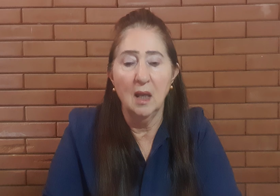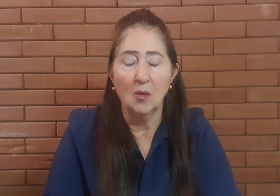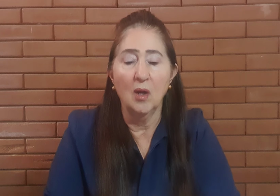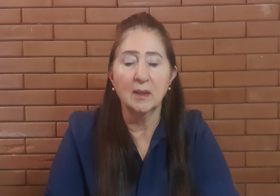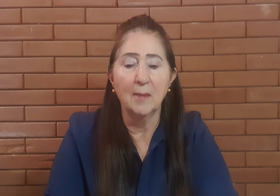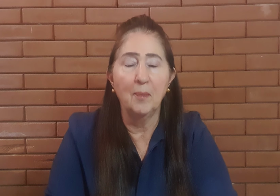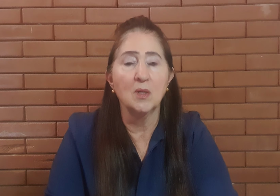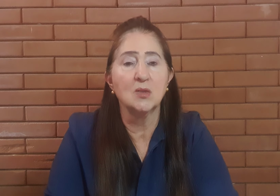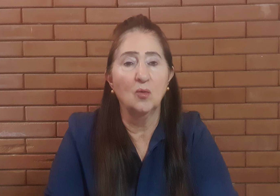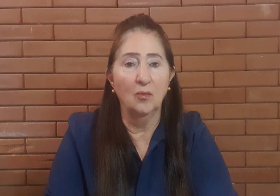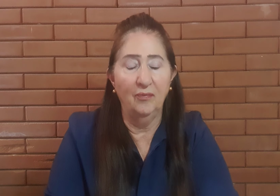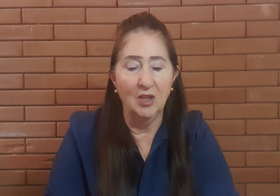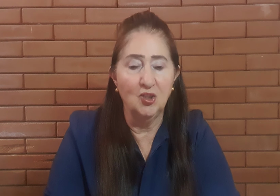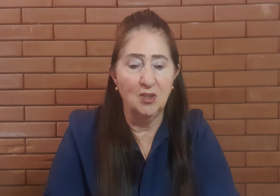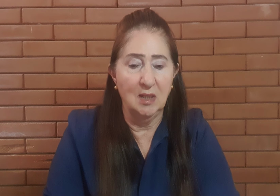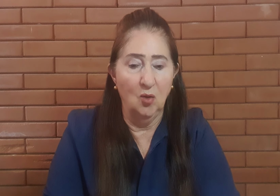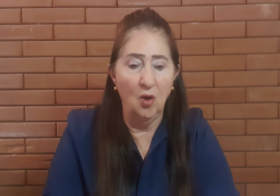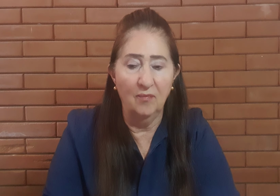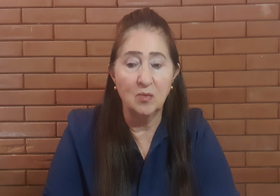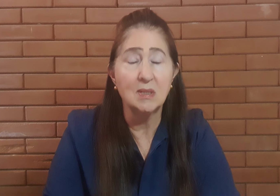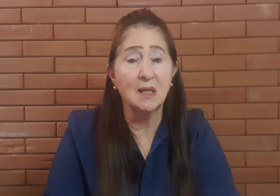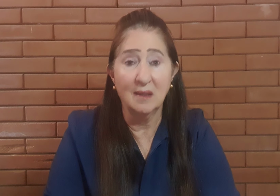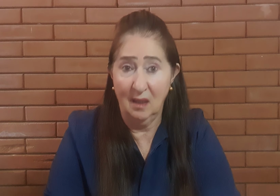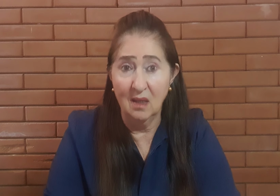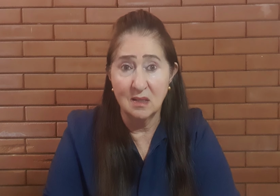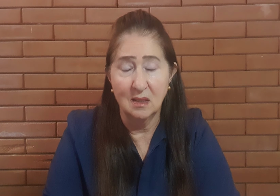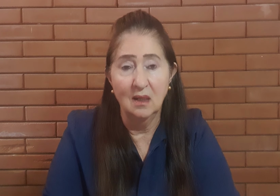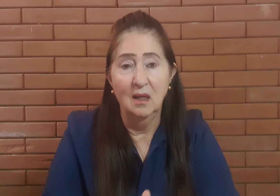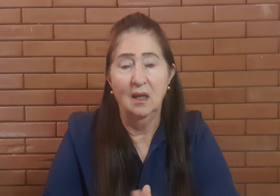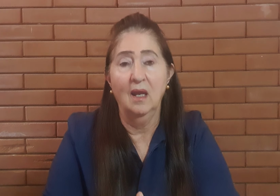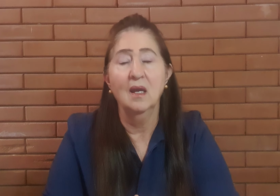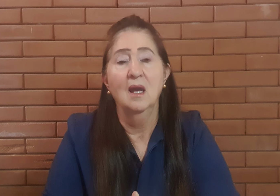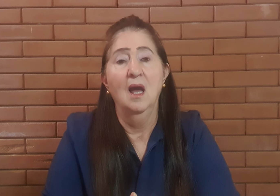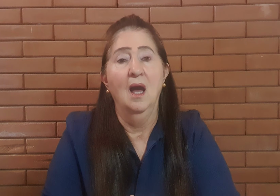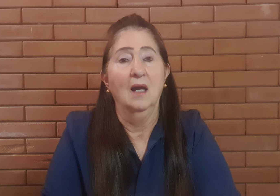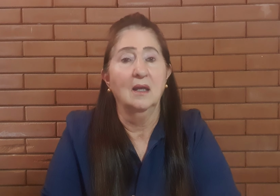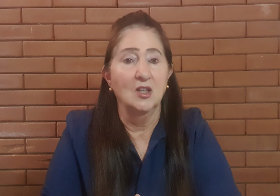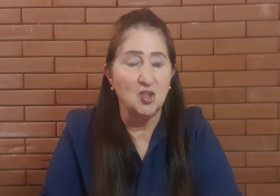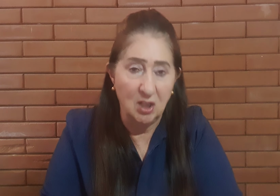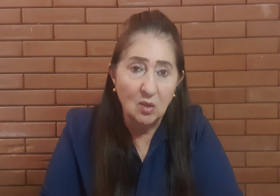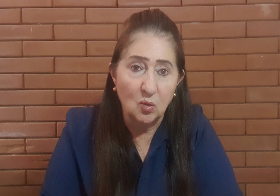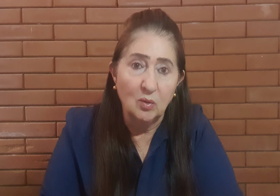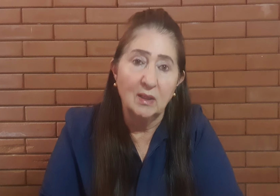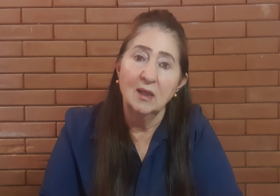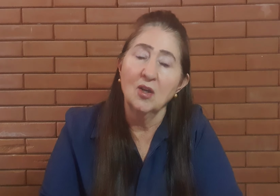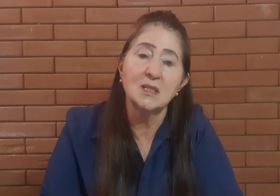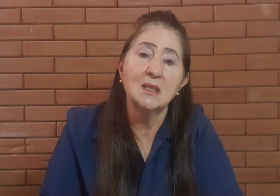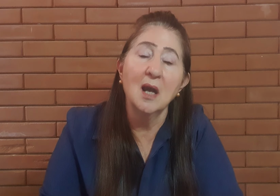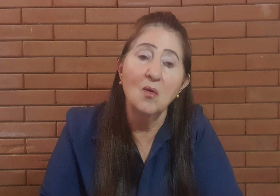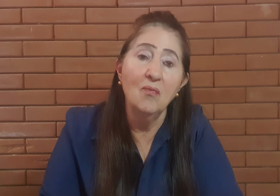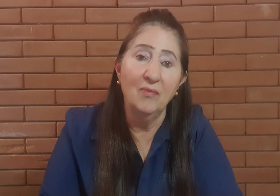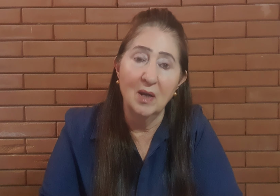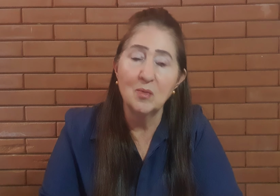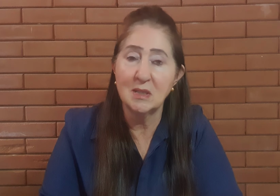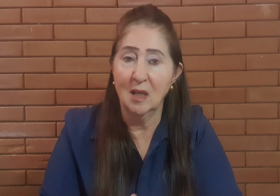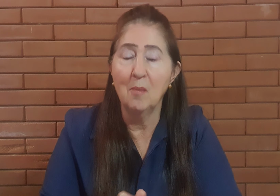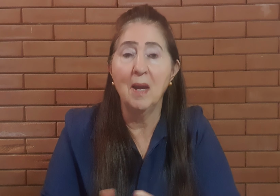agora, depois do Covid-19, com certeza, né? Acredito que nós não vamos ter mais